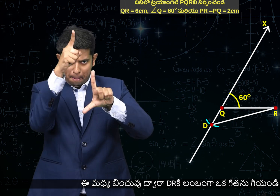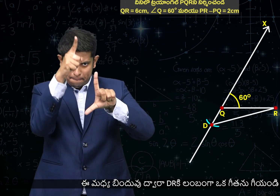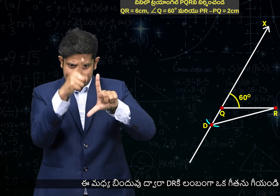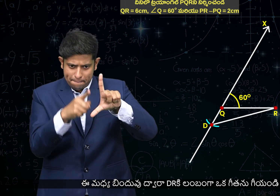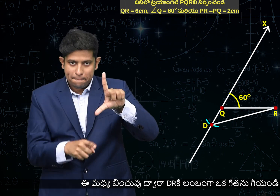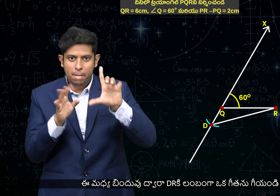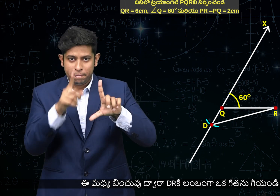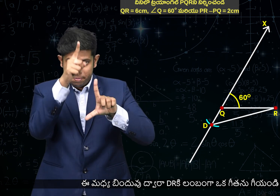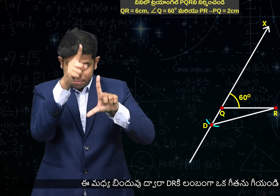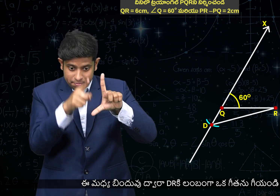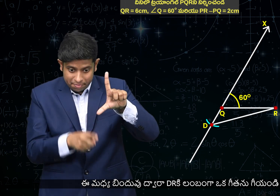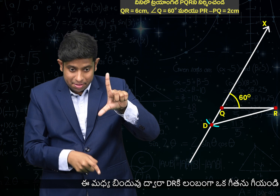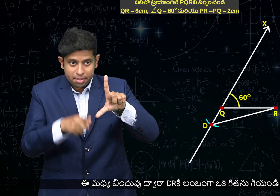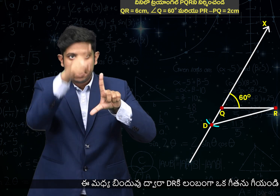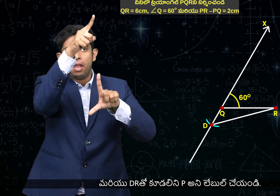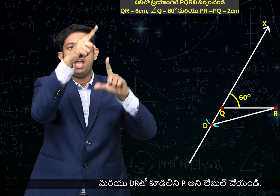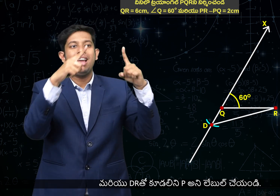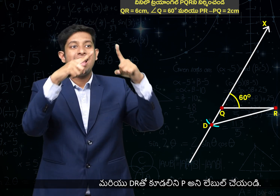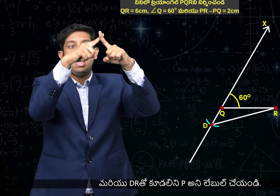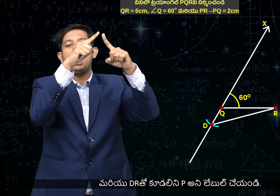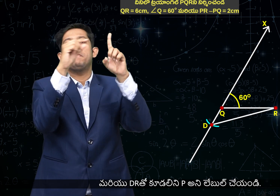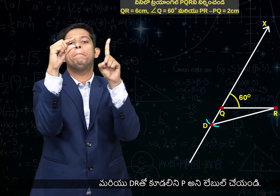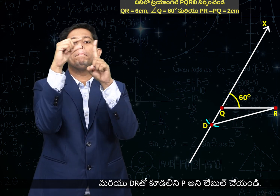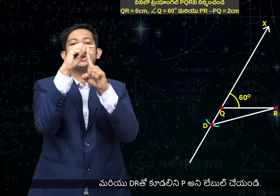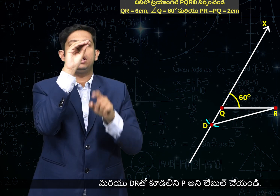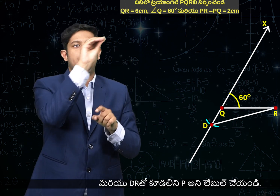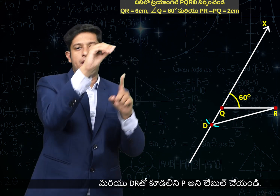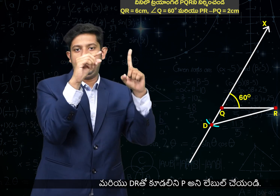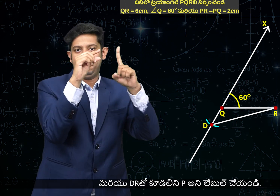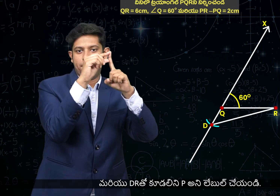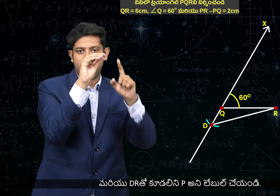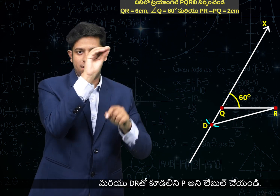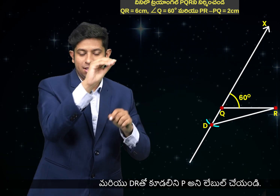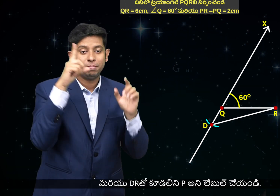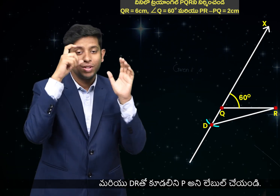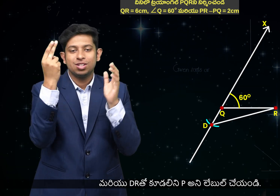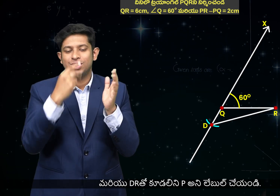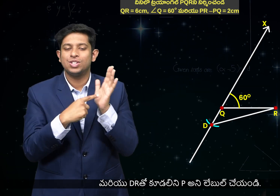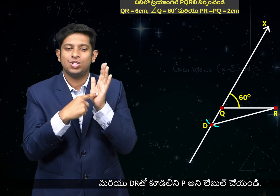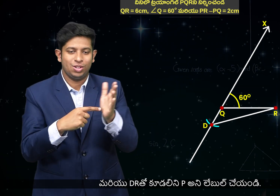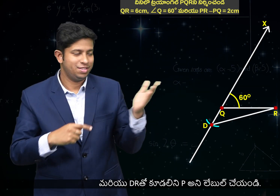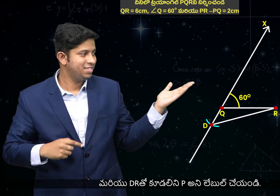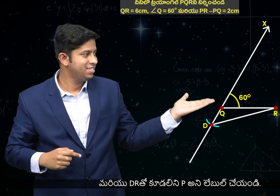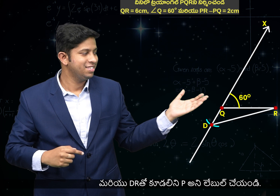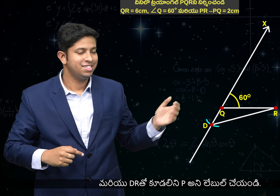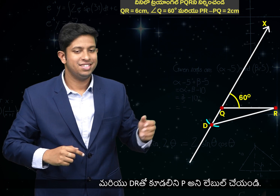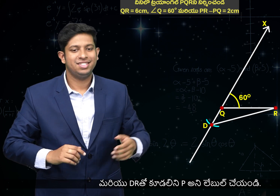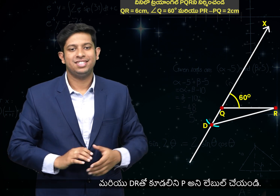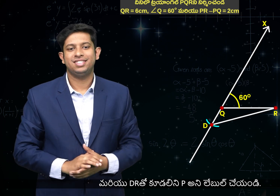ఒక గీతను గీయండి మరియు DRతో కూడలిని P అని లేబుల్ చేయండి.